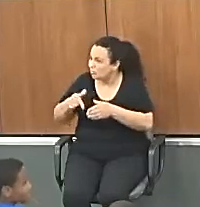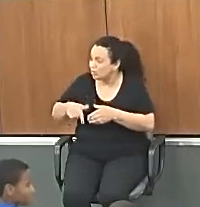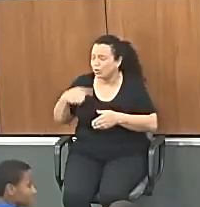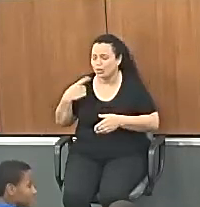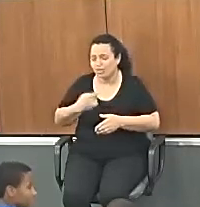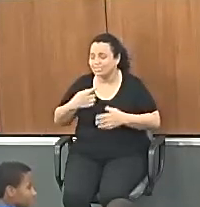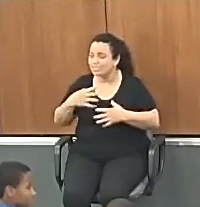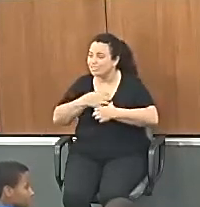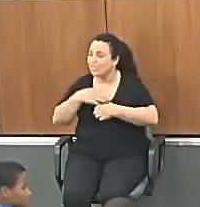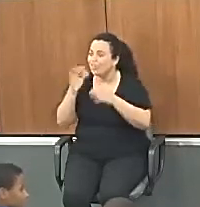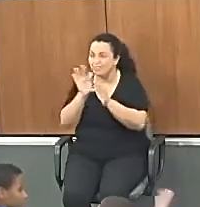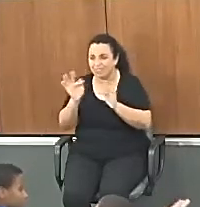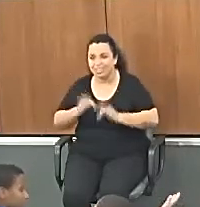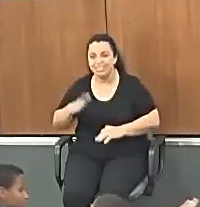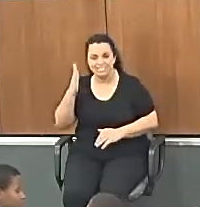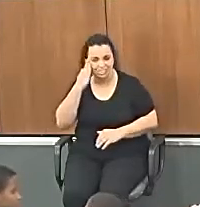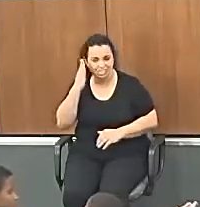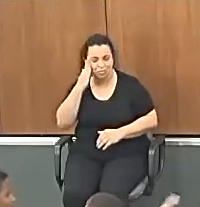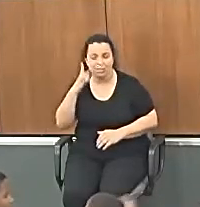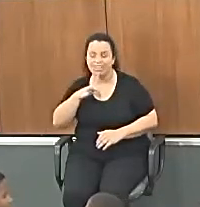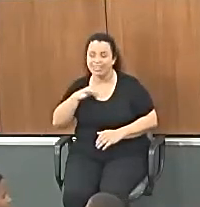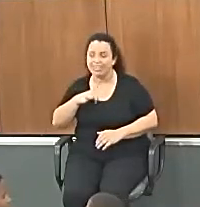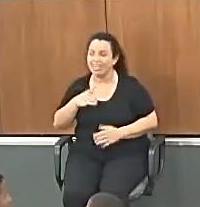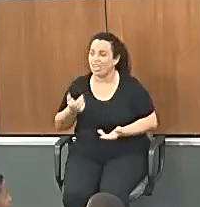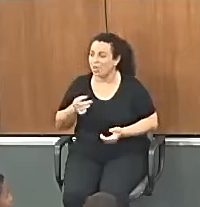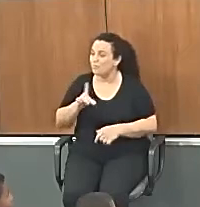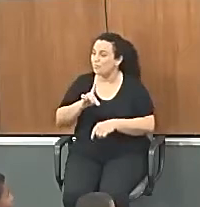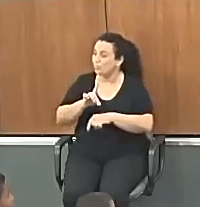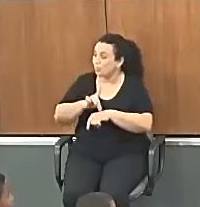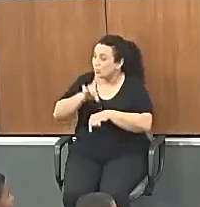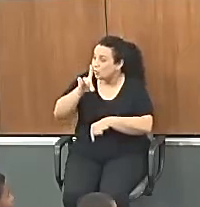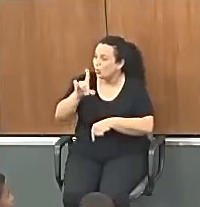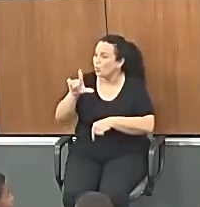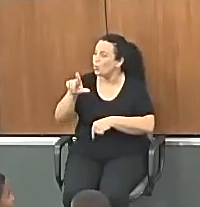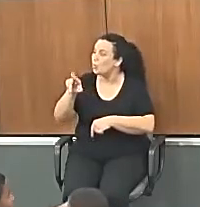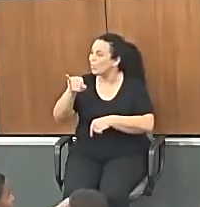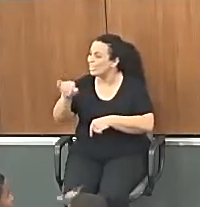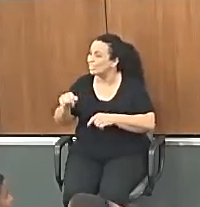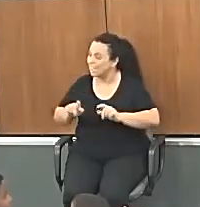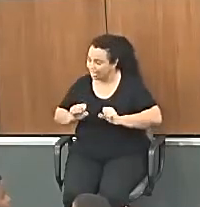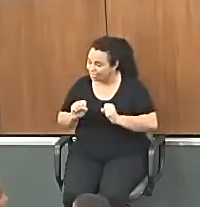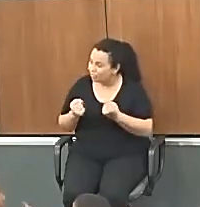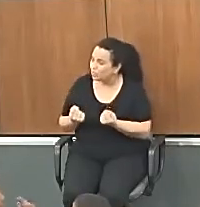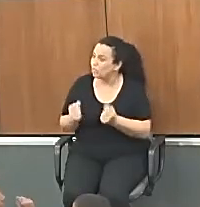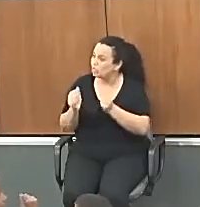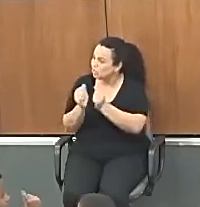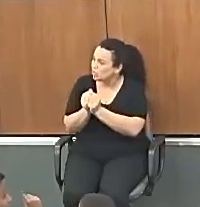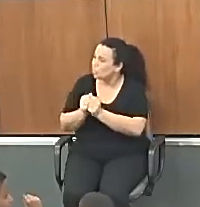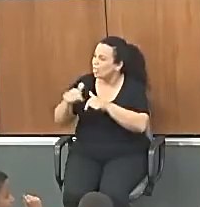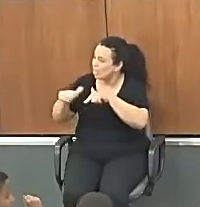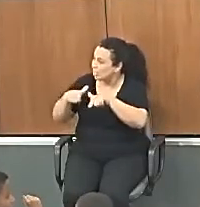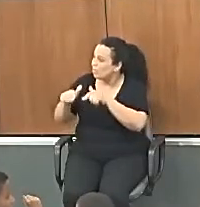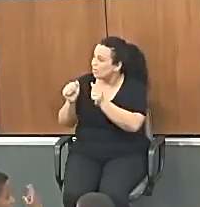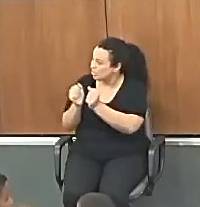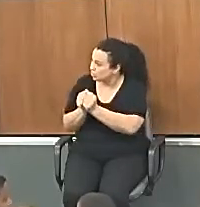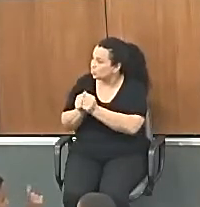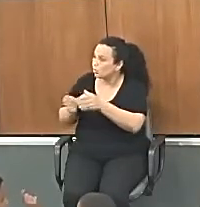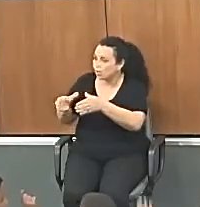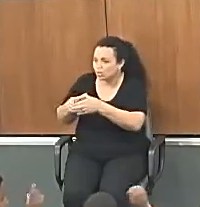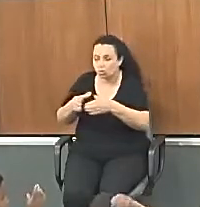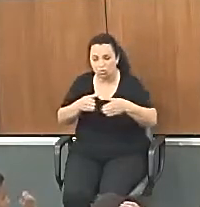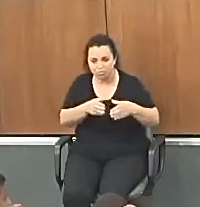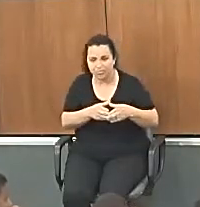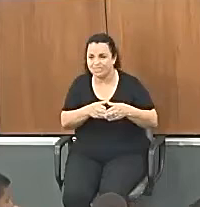saber que temos uma pessoa como o doutor luís na defensoria que está ao lado dessa casa ao lado da comissão fazendo